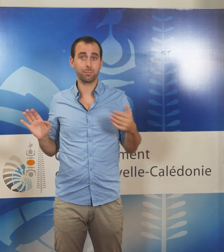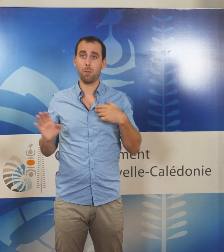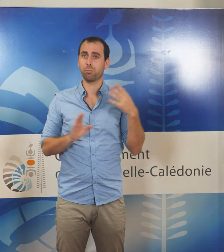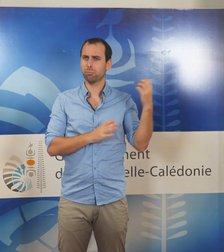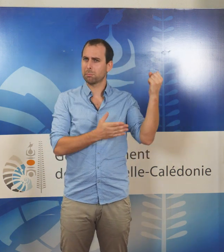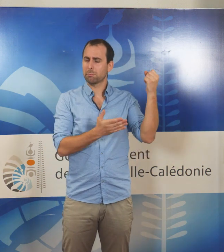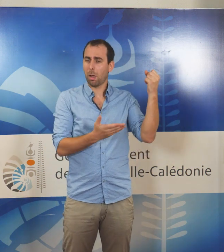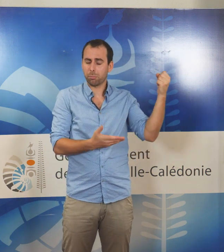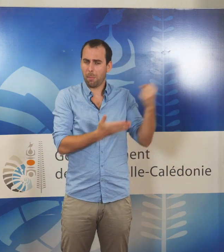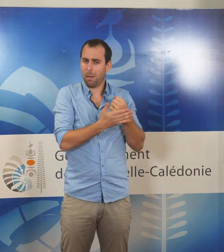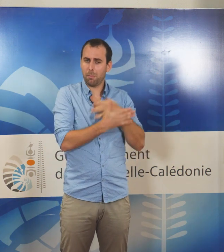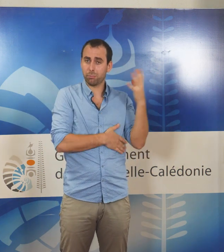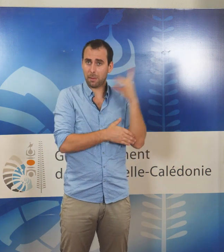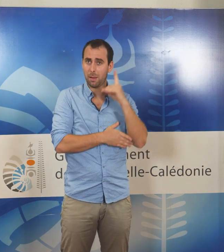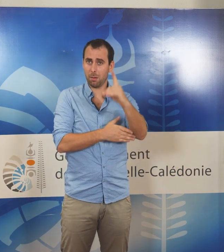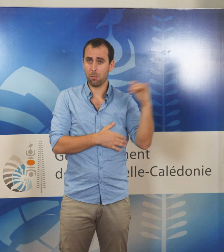vol qui arrive dimanche.